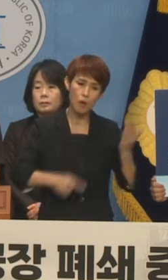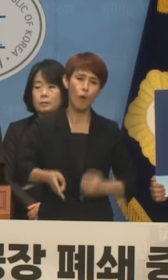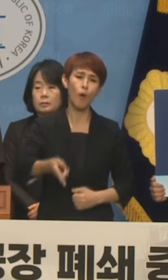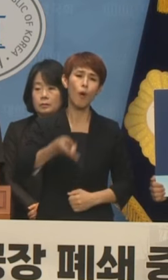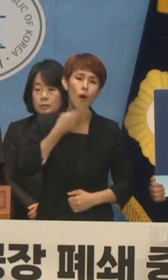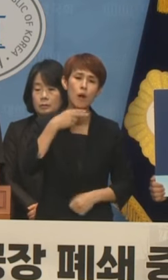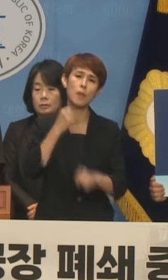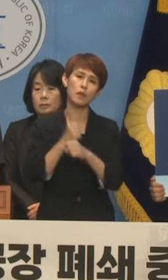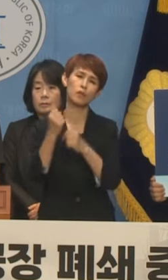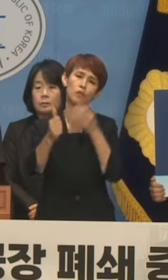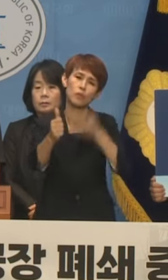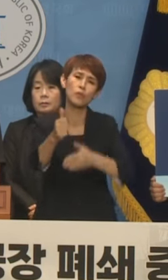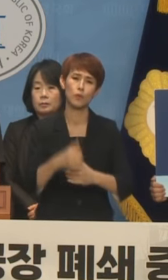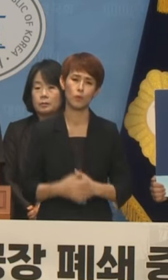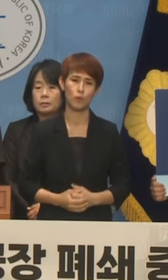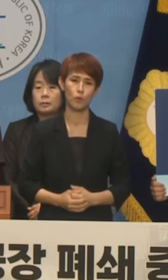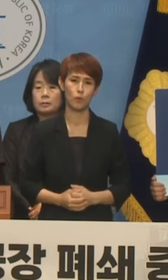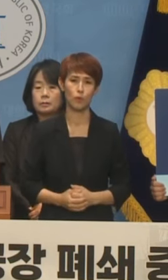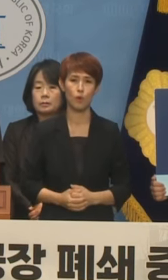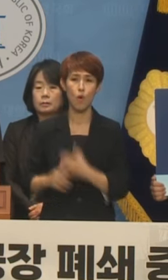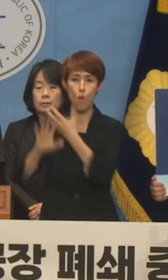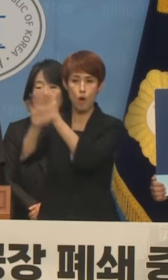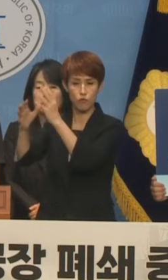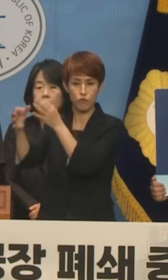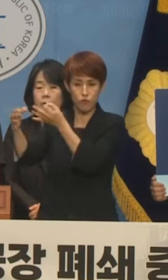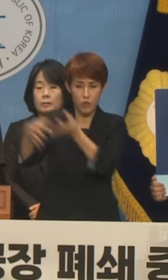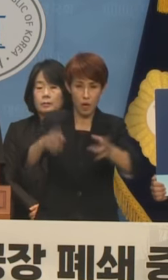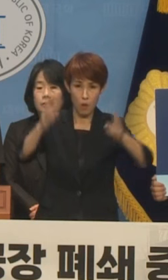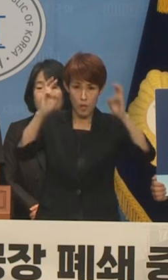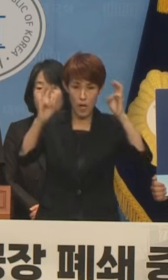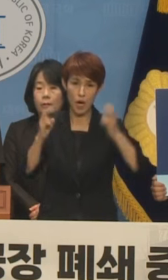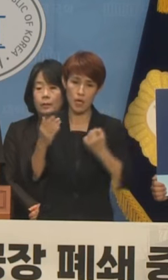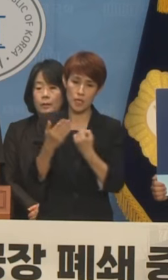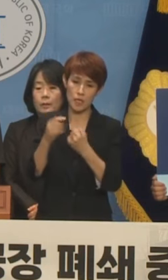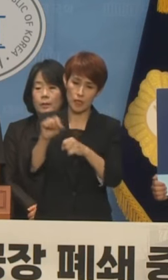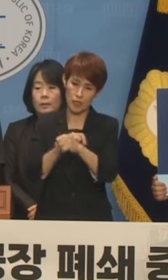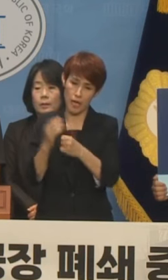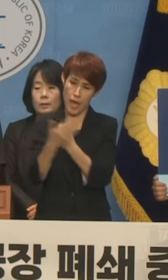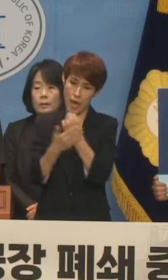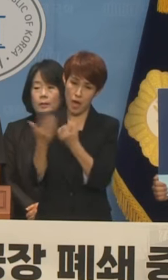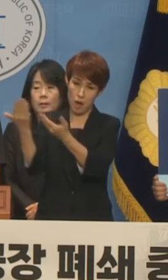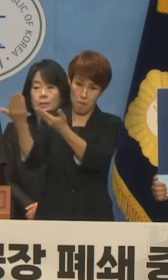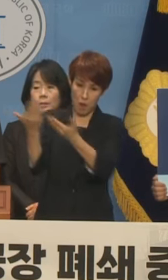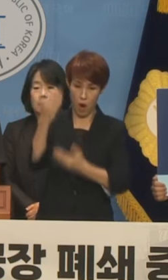않게 해주십시오. 외투기업, 여러 특혜를 받고 한국에서 기업